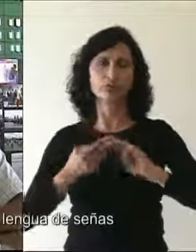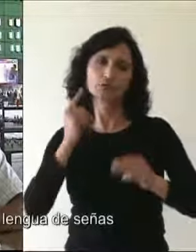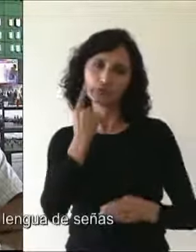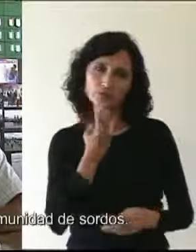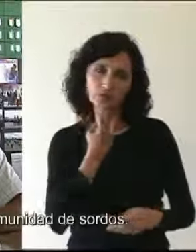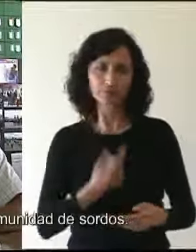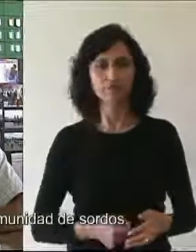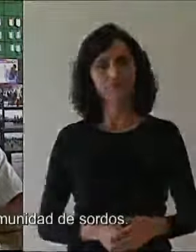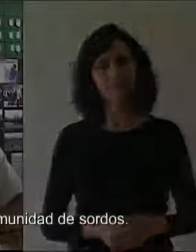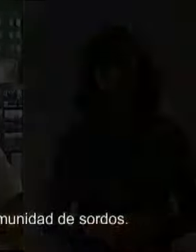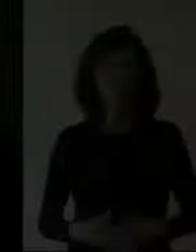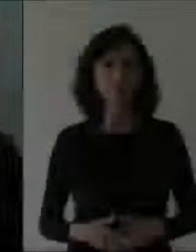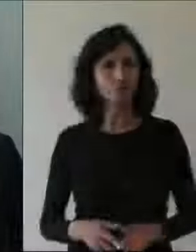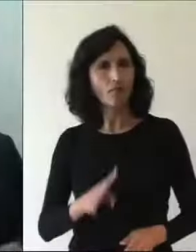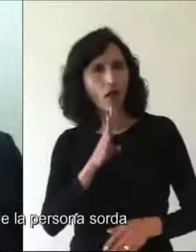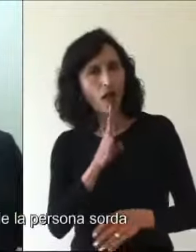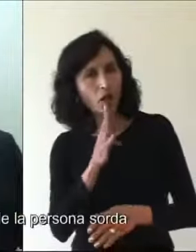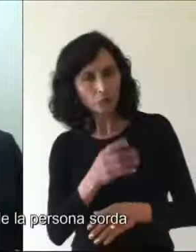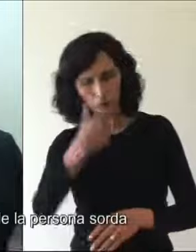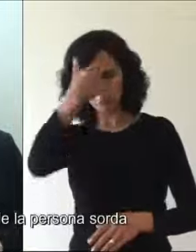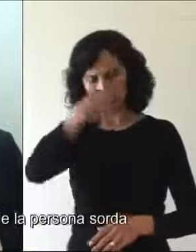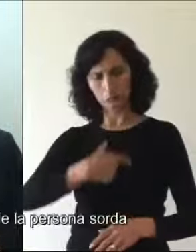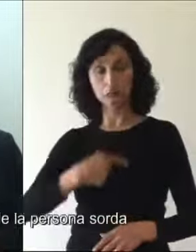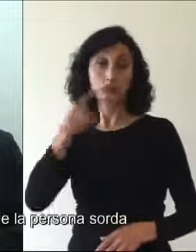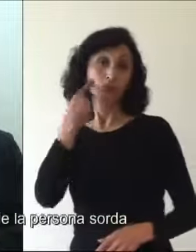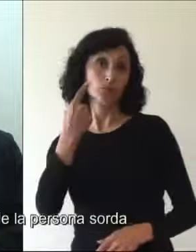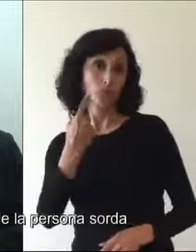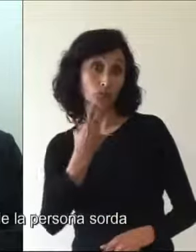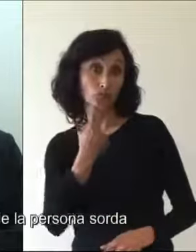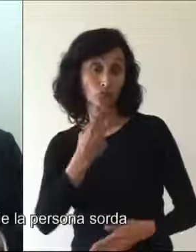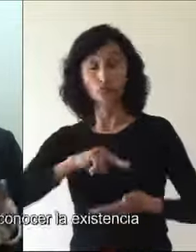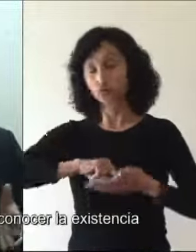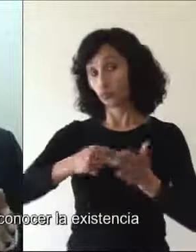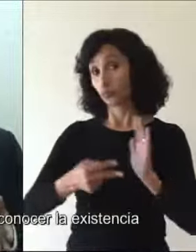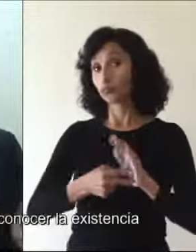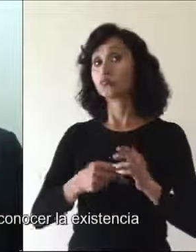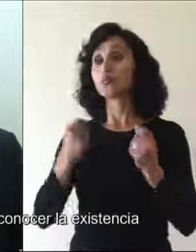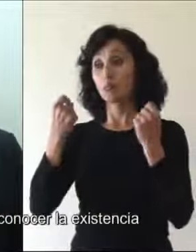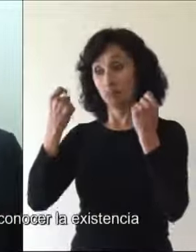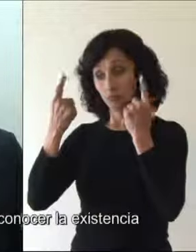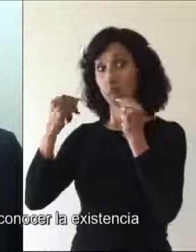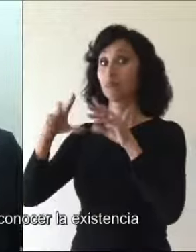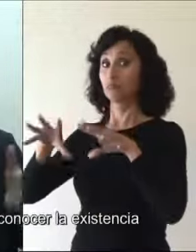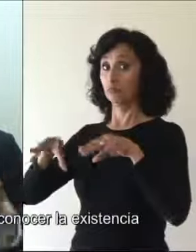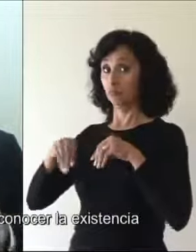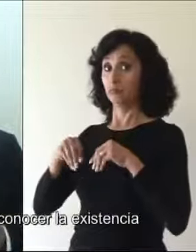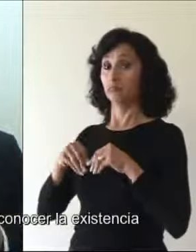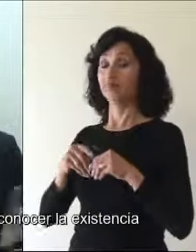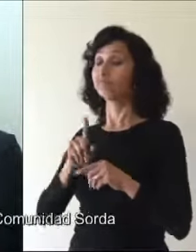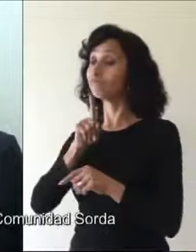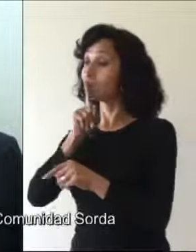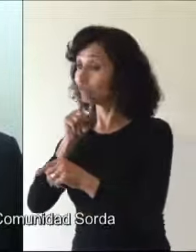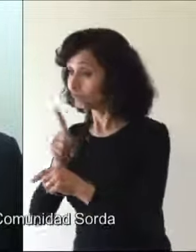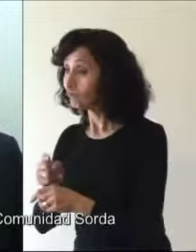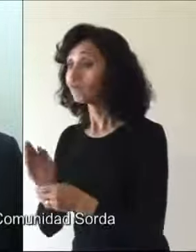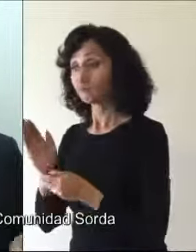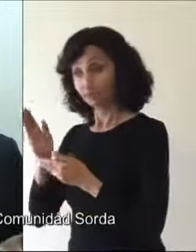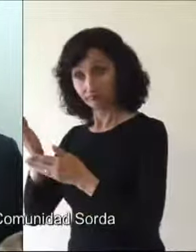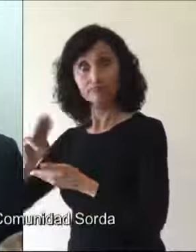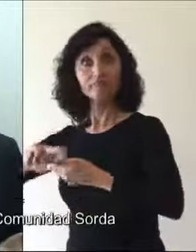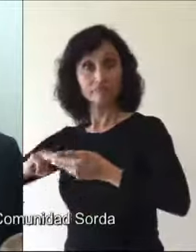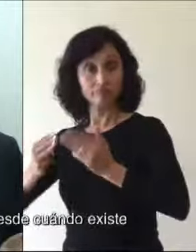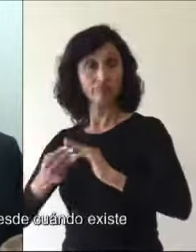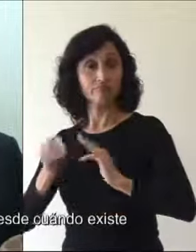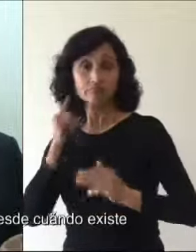da con la lengua de señas en la comunidad. Hablar de la persona sorda implica reconocer la existencia de la